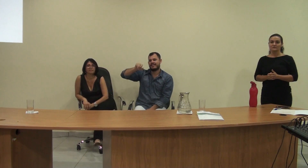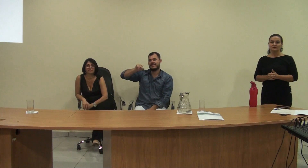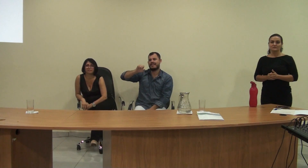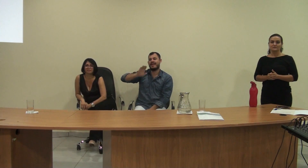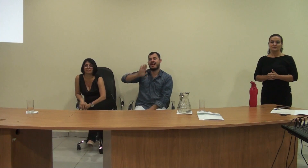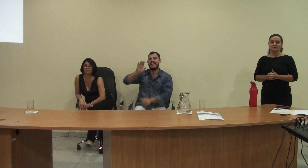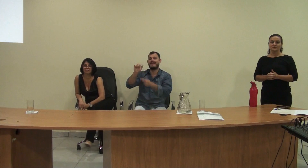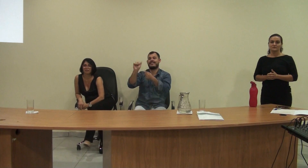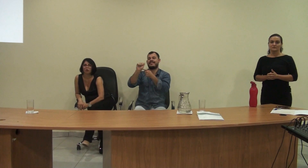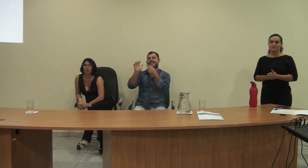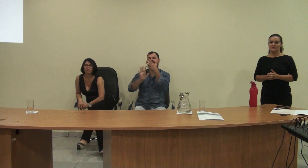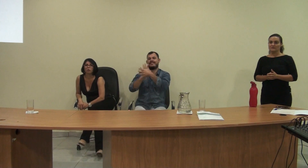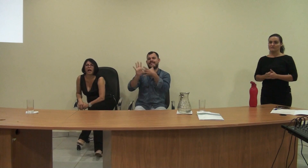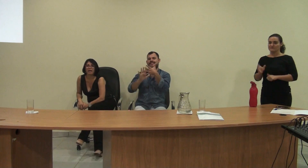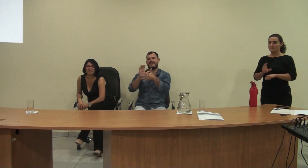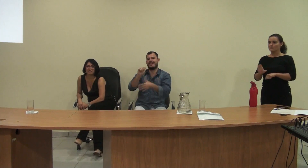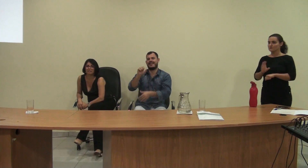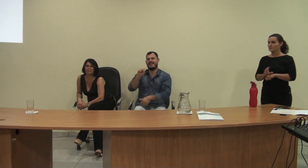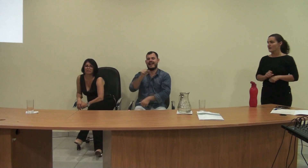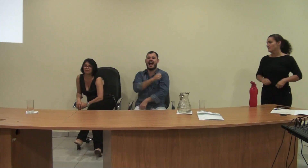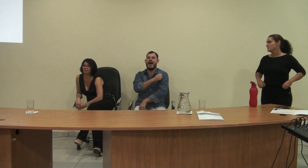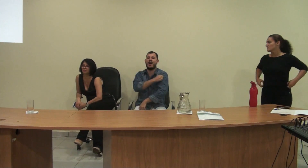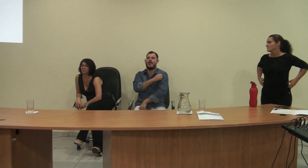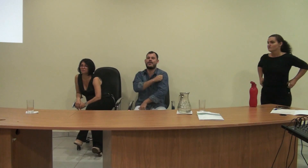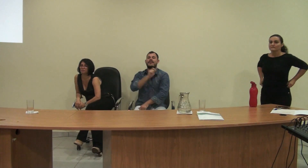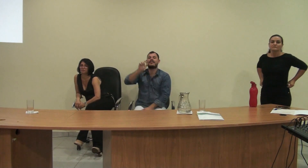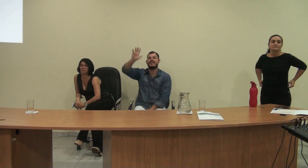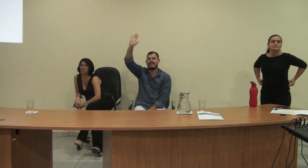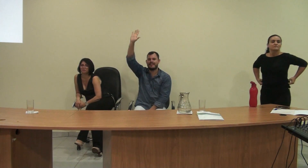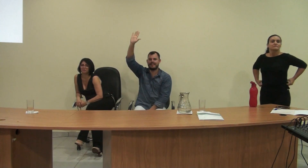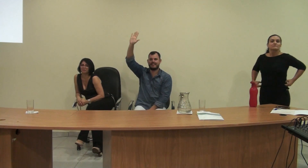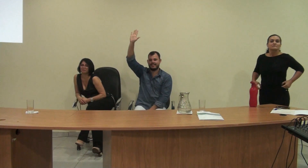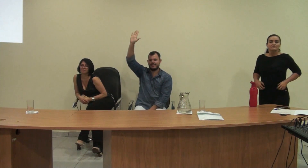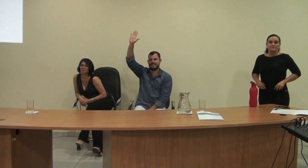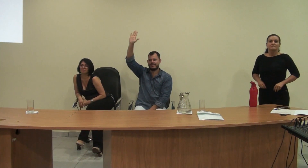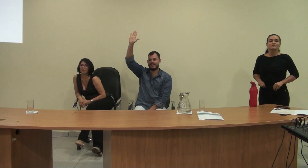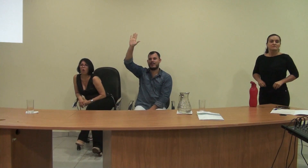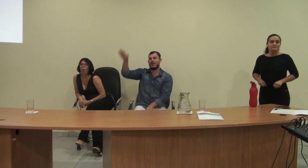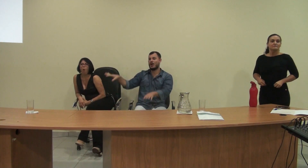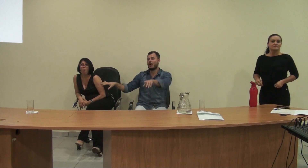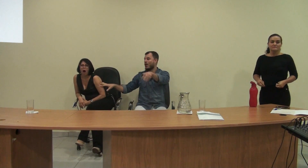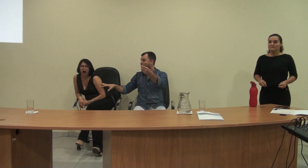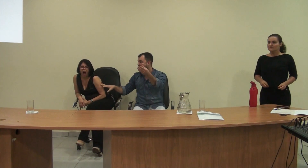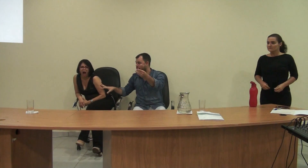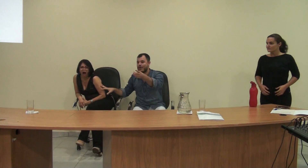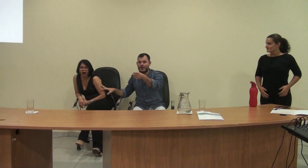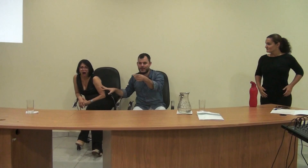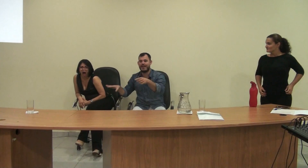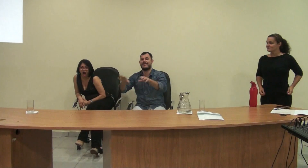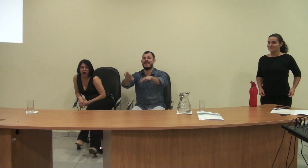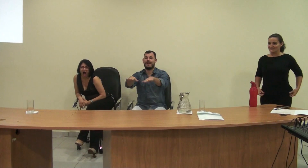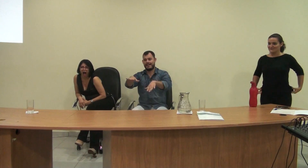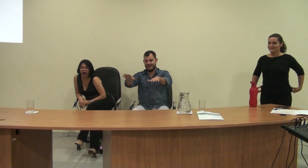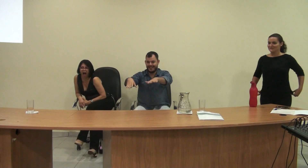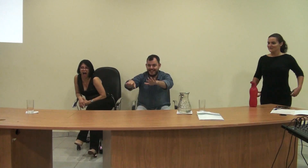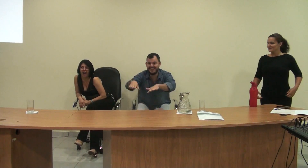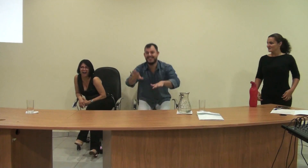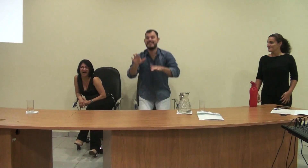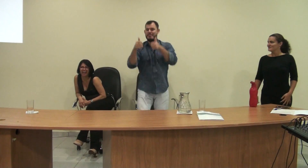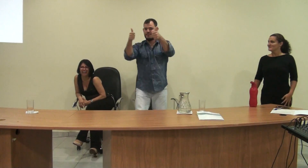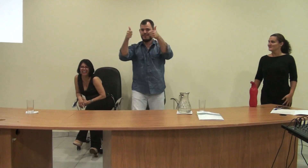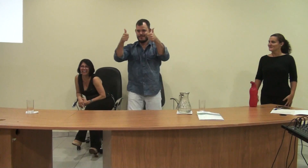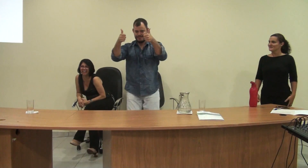quem são as pessoas do CAS que estão aqui, alunos do curso do CAS. Levantem a mão, por favor. Nossa, olha só,